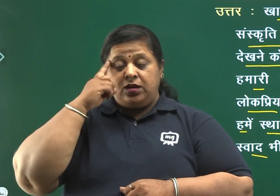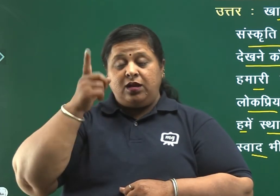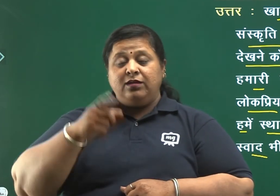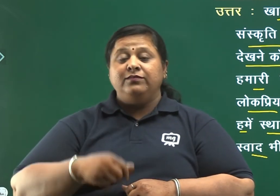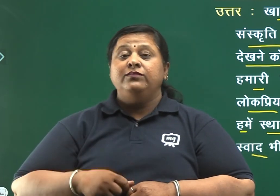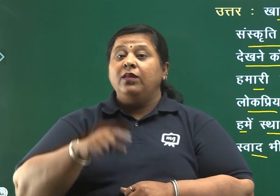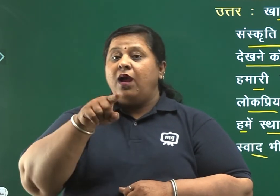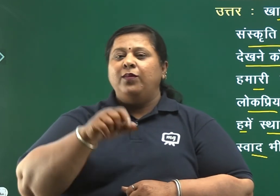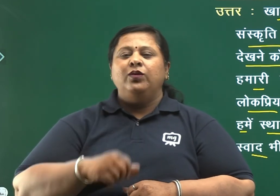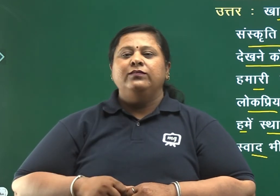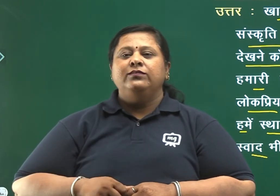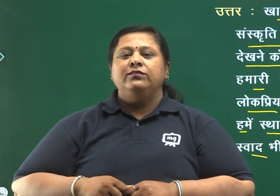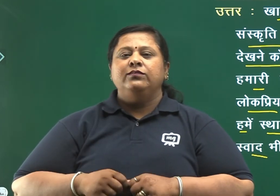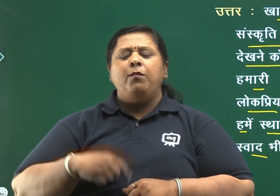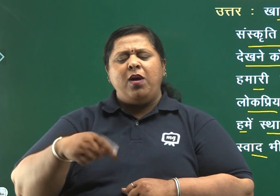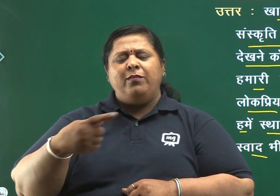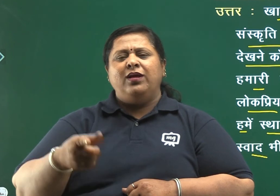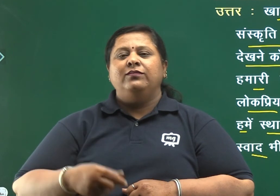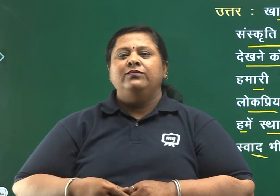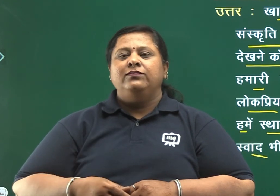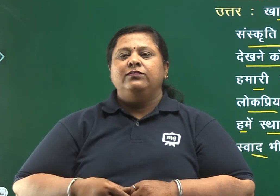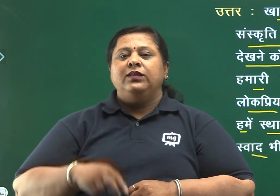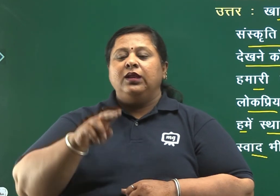जाने आप लोग बार बार